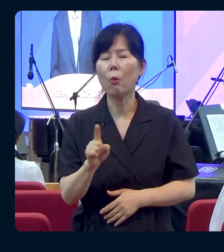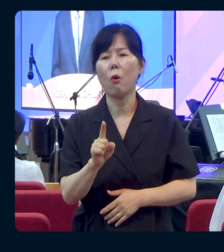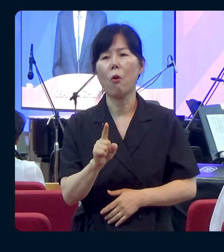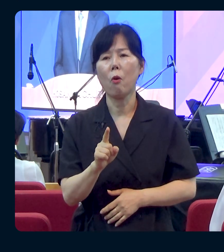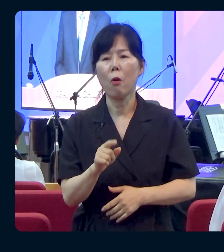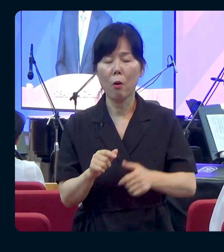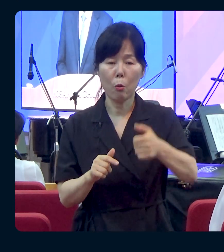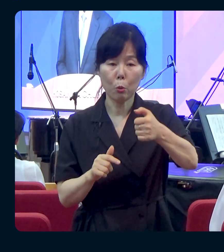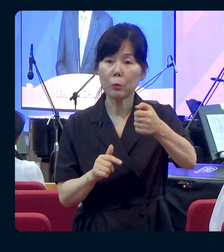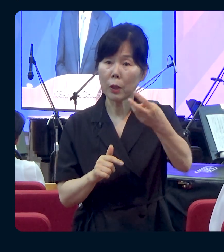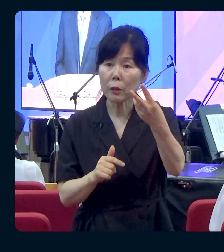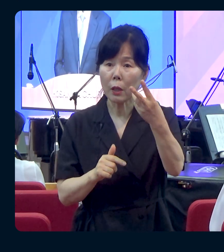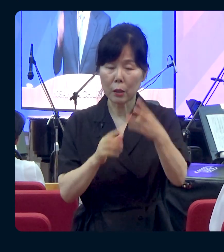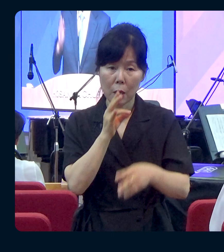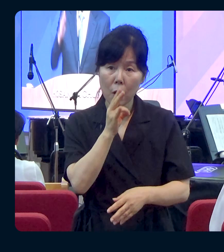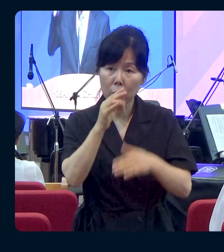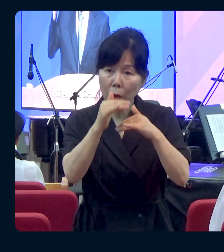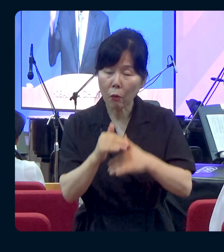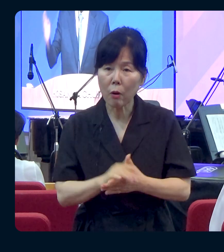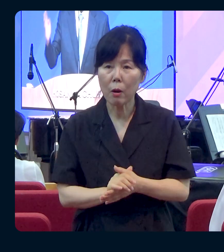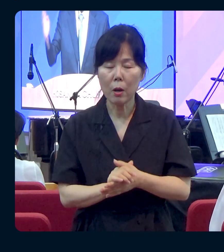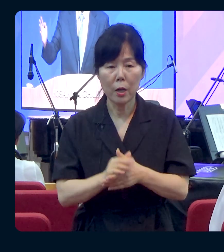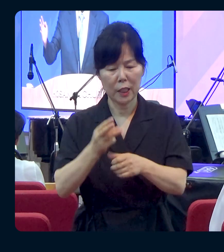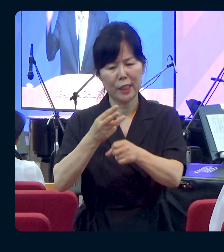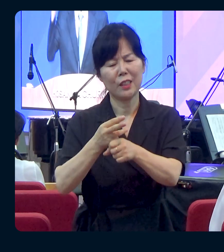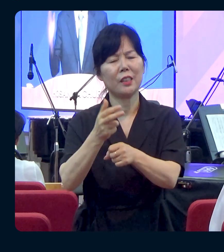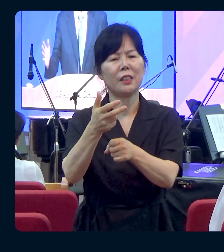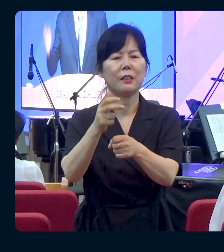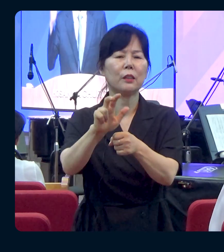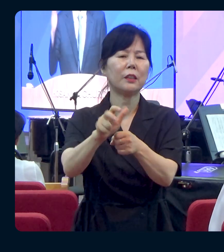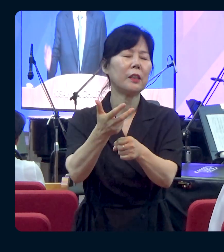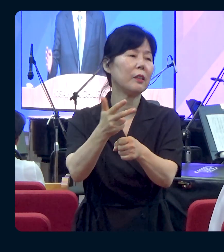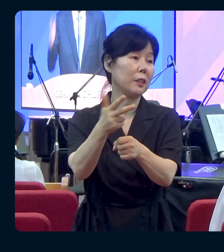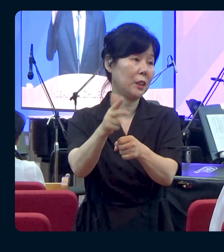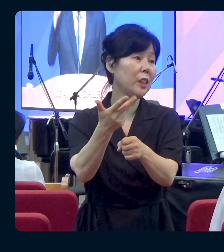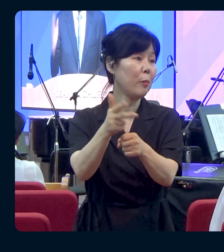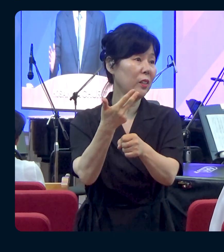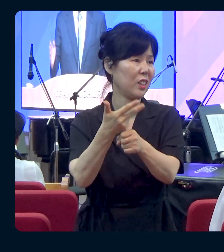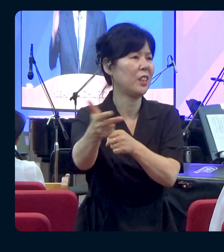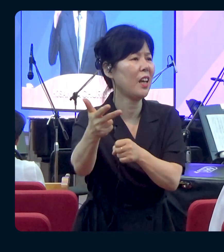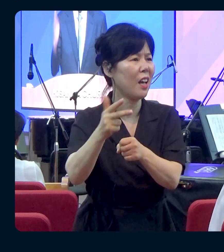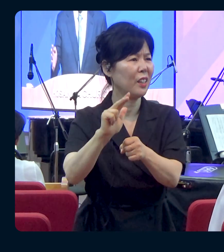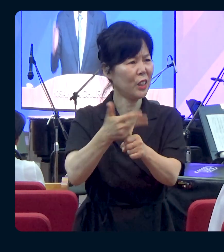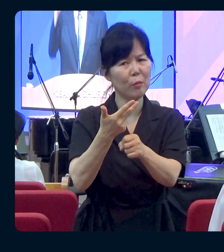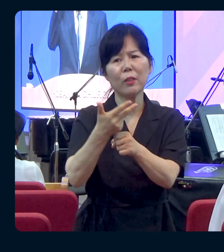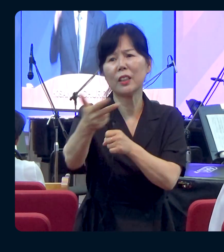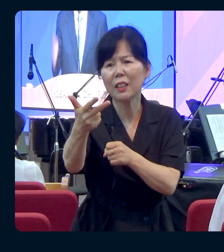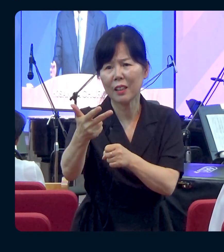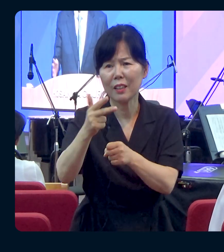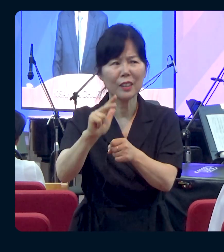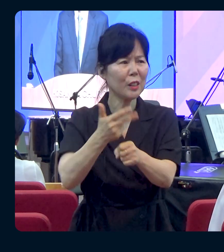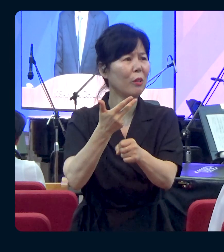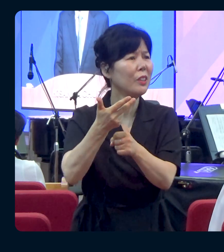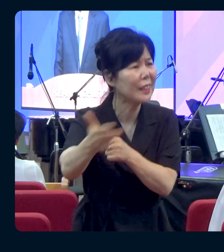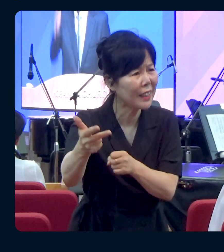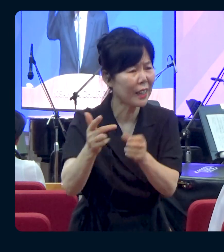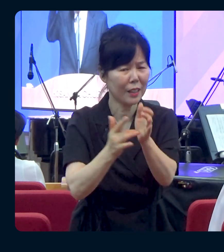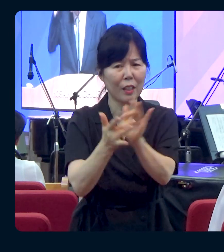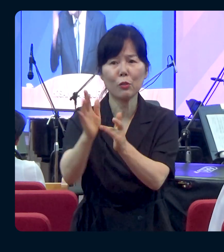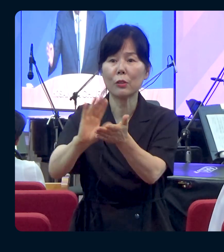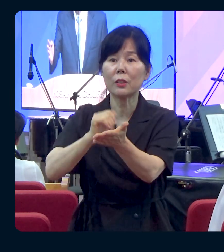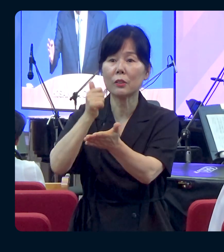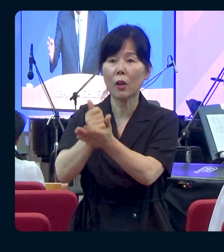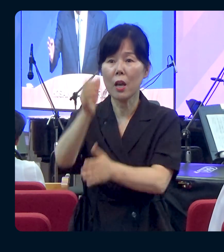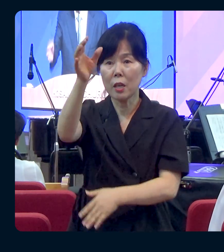뭐냐? 이사야 53장의 예언의 말씀이 700년 뒤에 있을 예수 그리스도의 십자가의 고난, 그 대속의